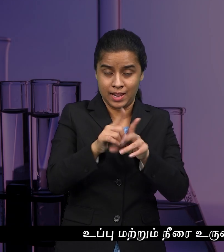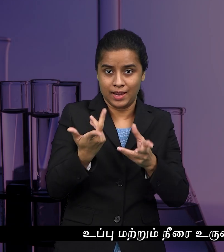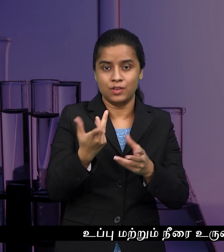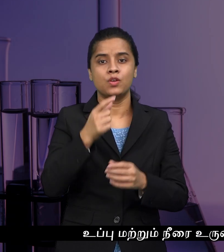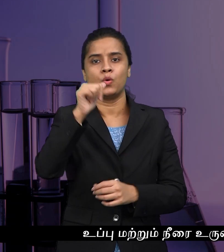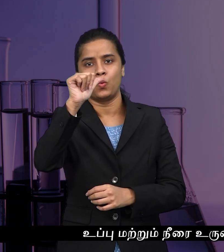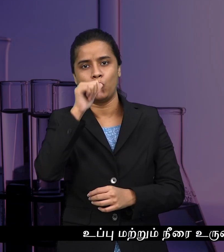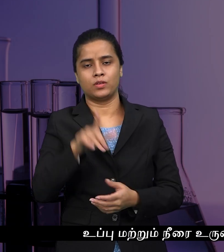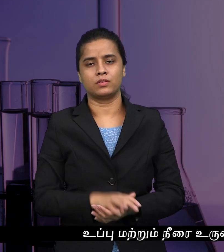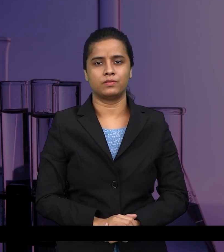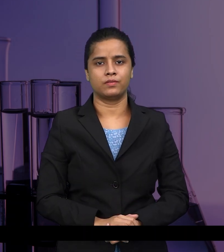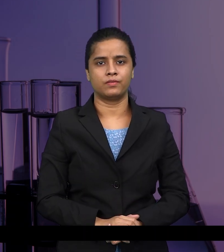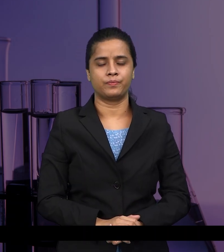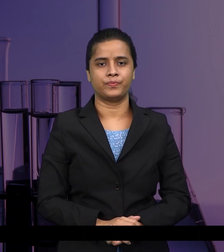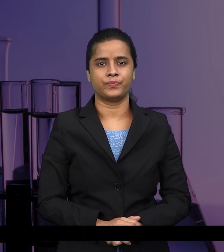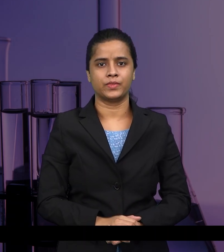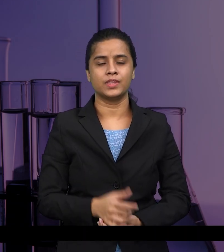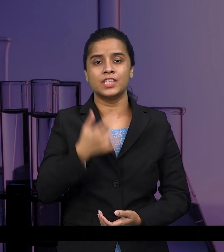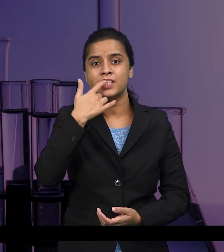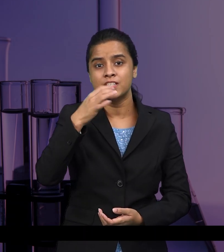எதிர்வினை. உப்பு.